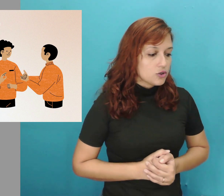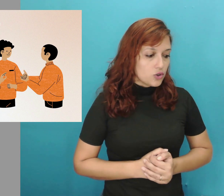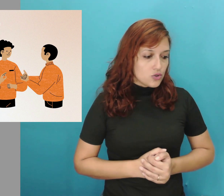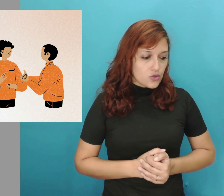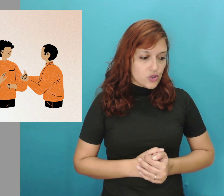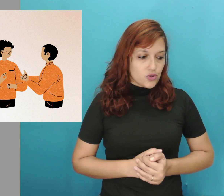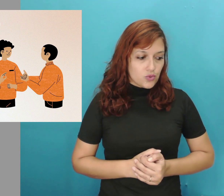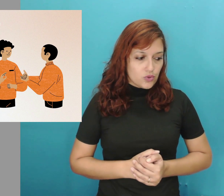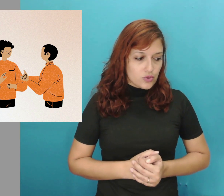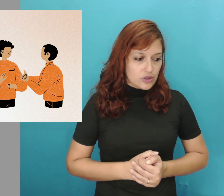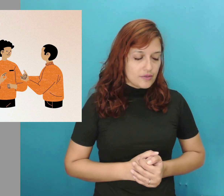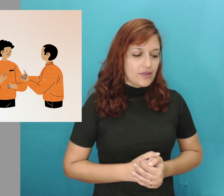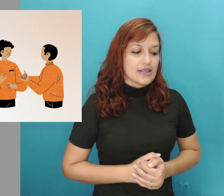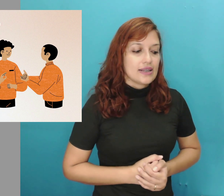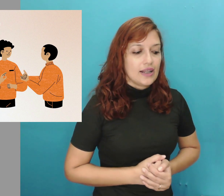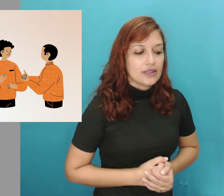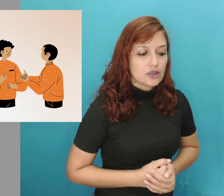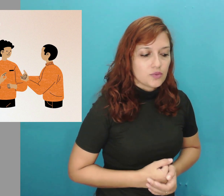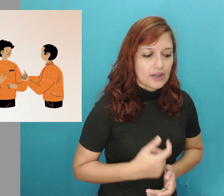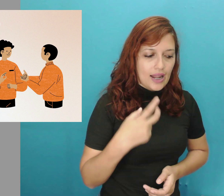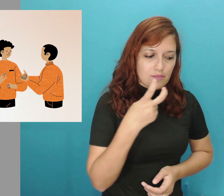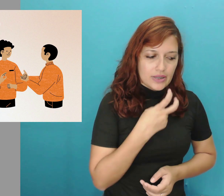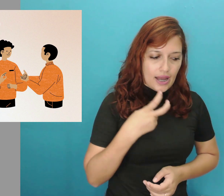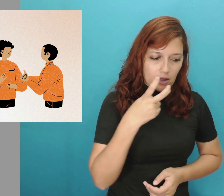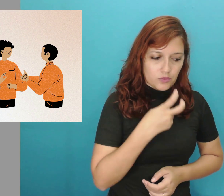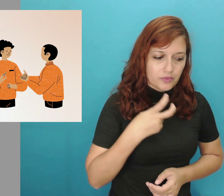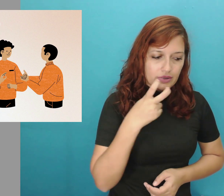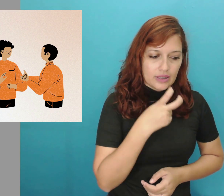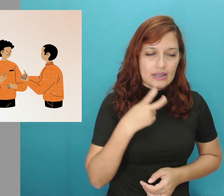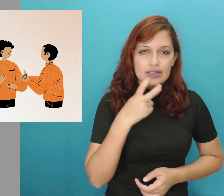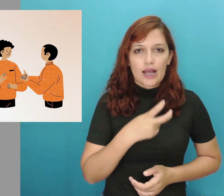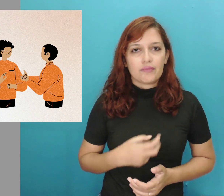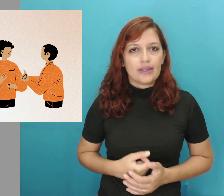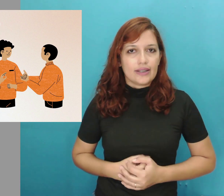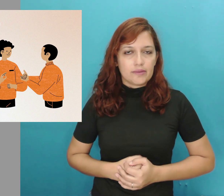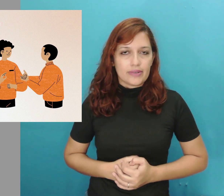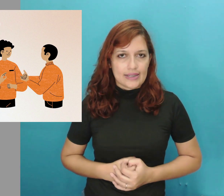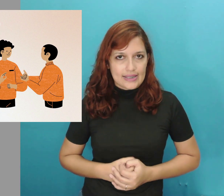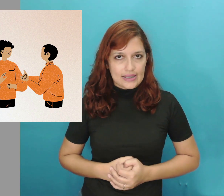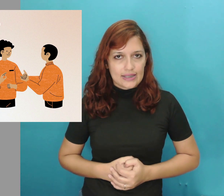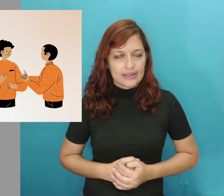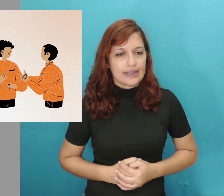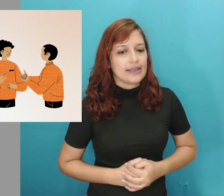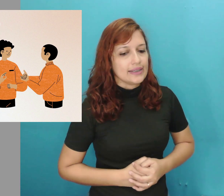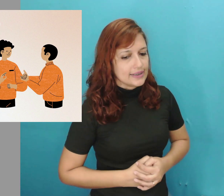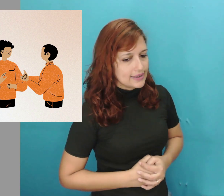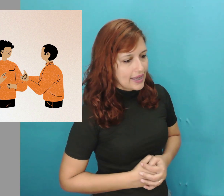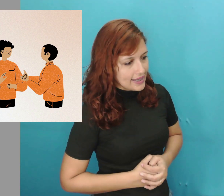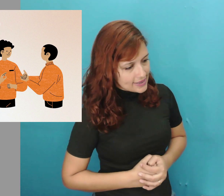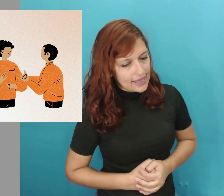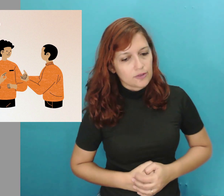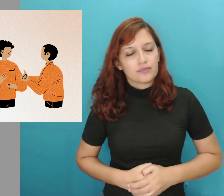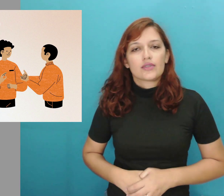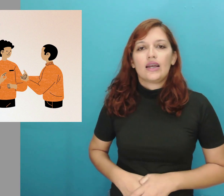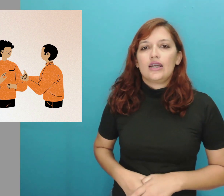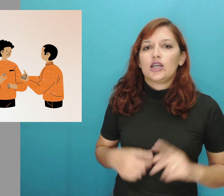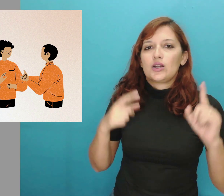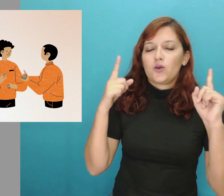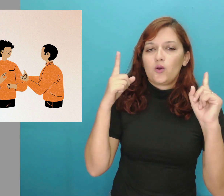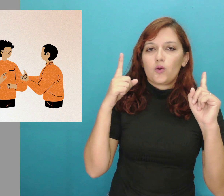Todos os surdos fazem leitura labial e sabem Libras? E essa.